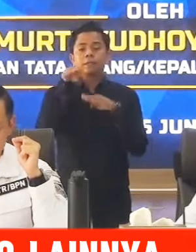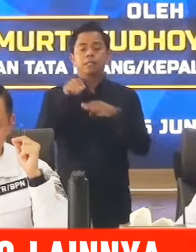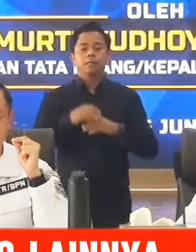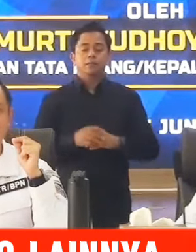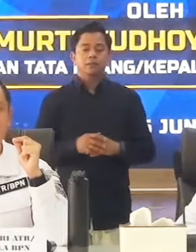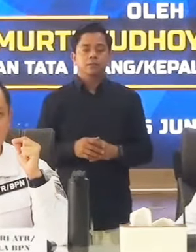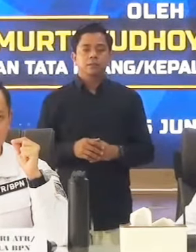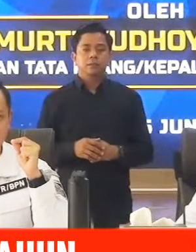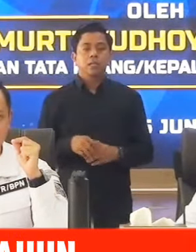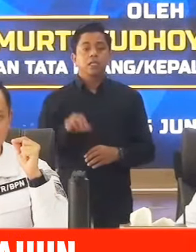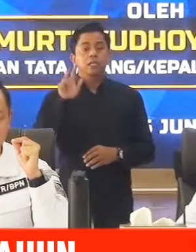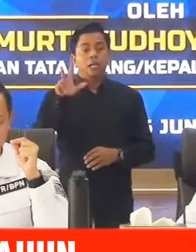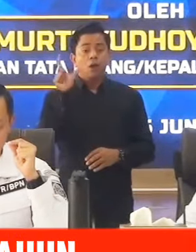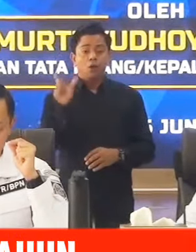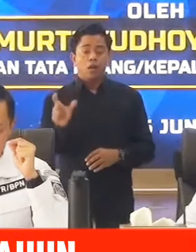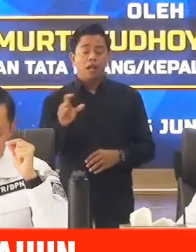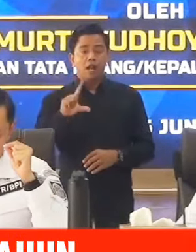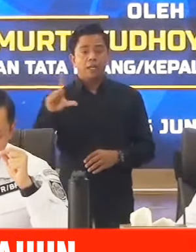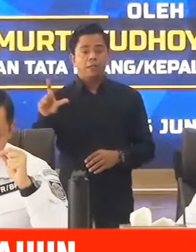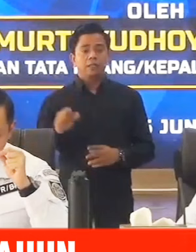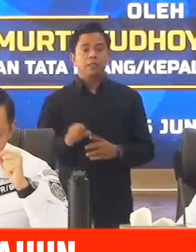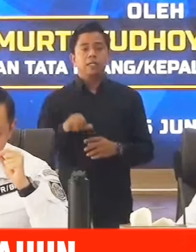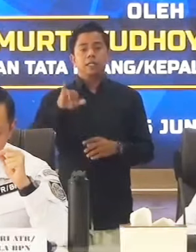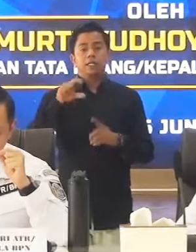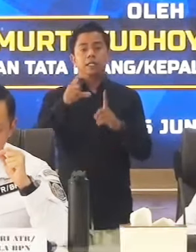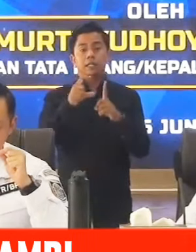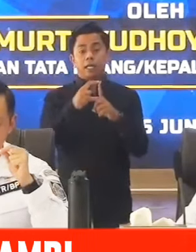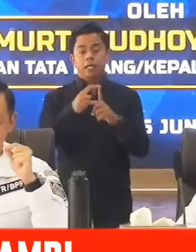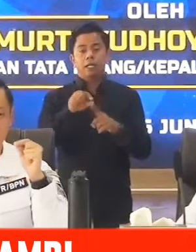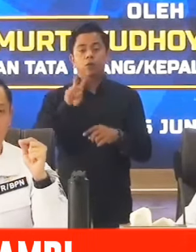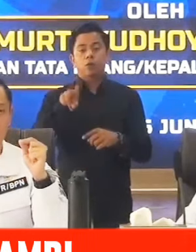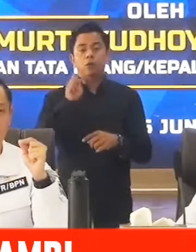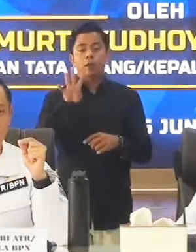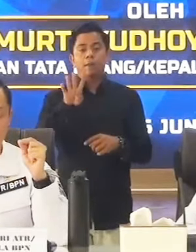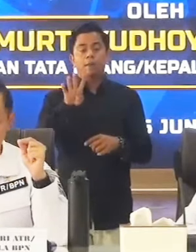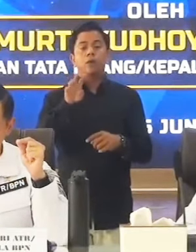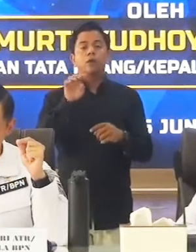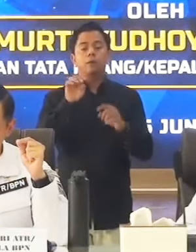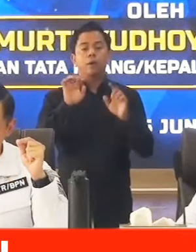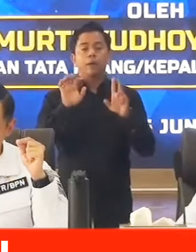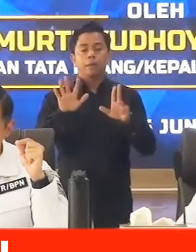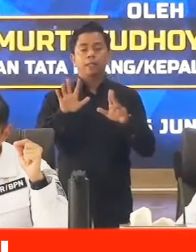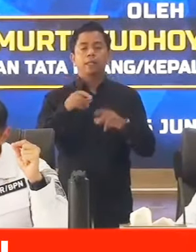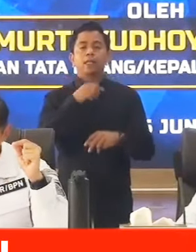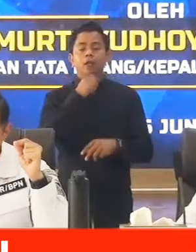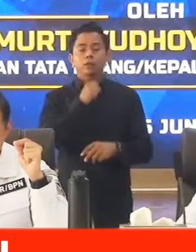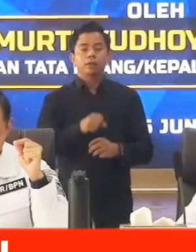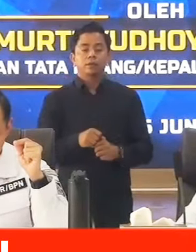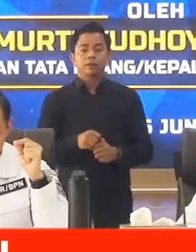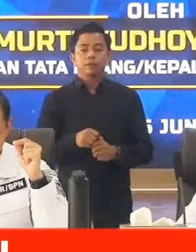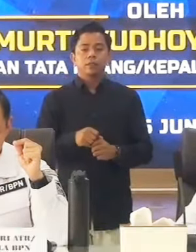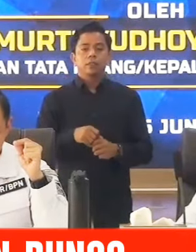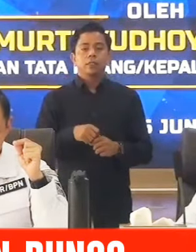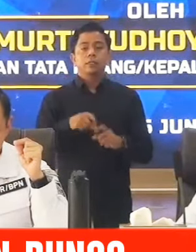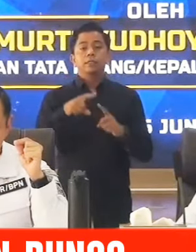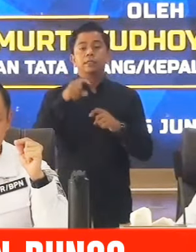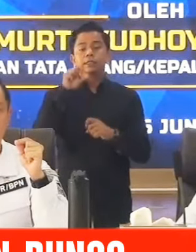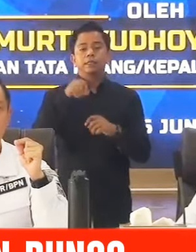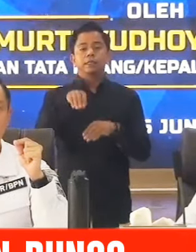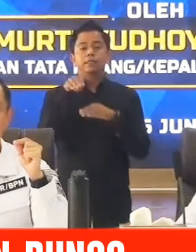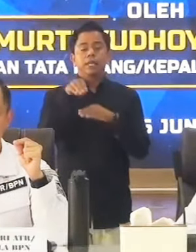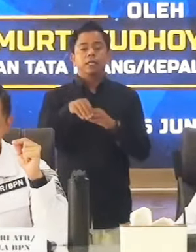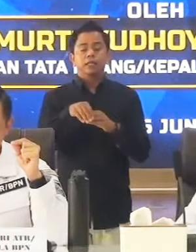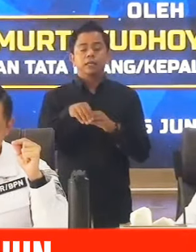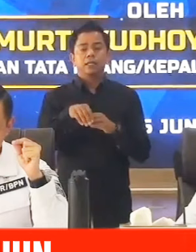3 orang lainnya, inisial ID, 28 tahun, warga Kota Jambi, Z, 54 tahun, warga